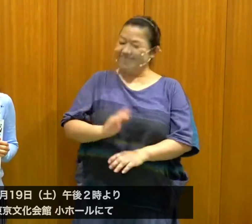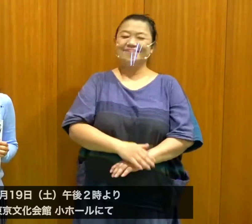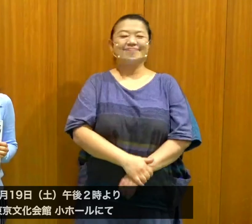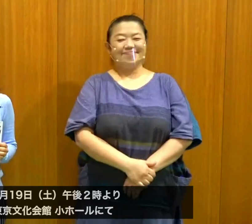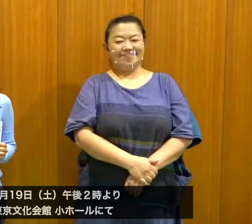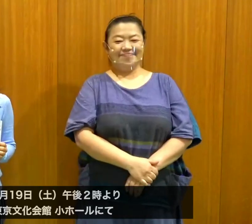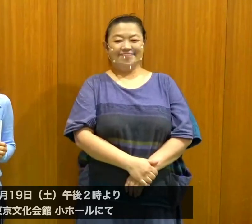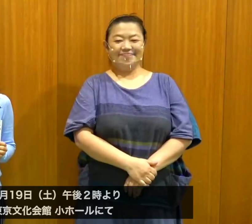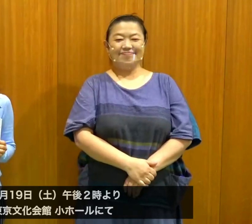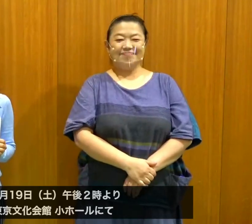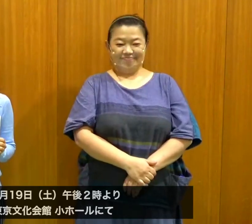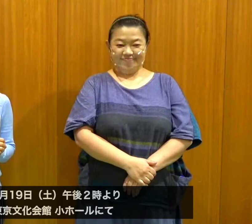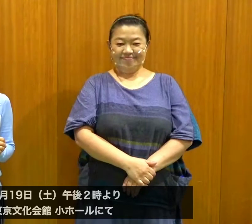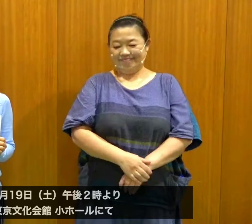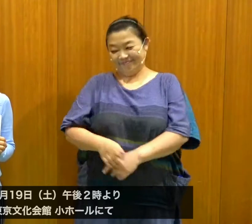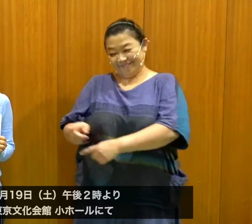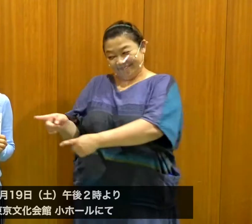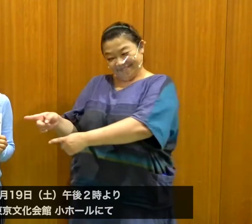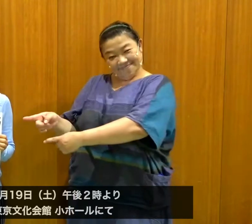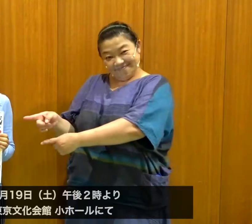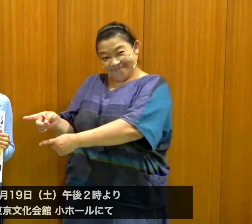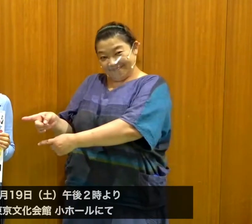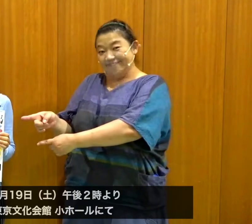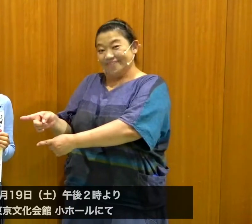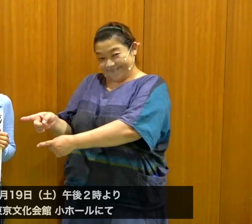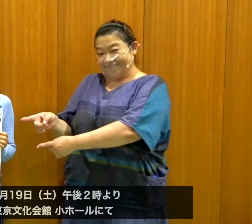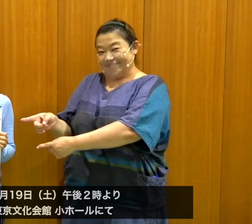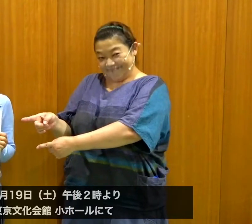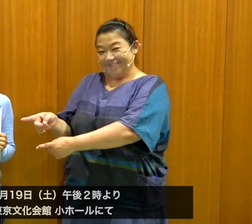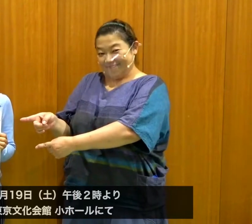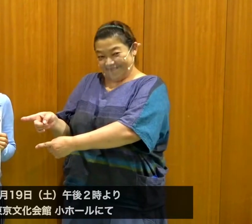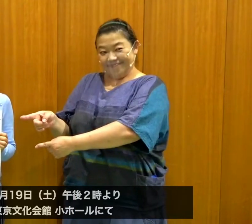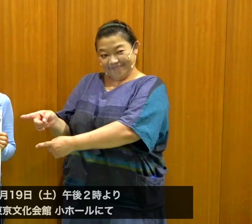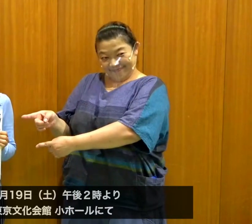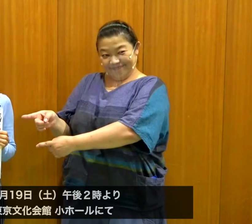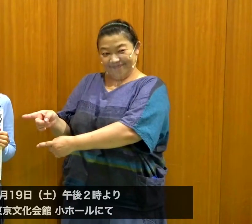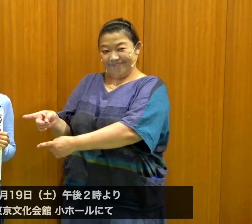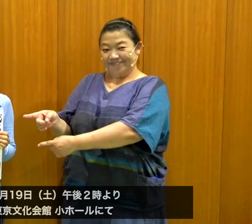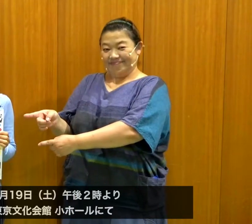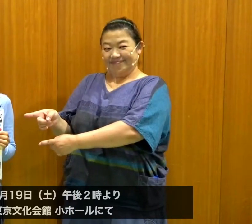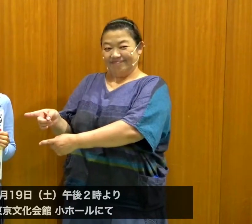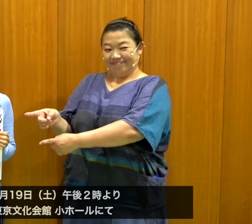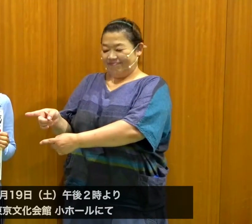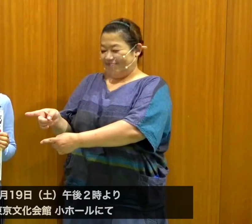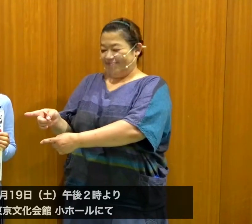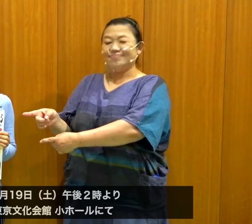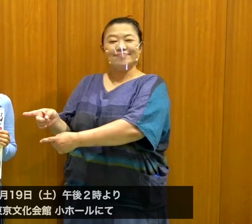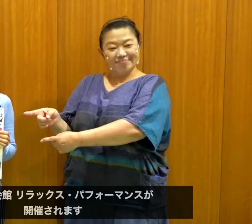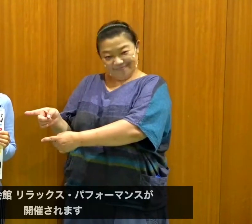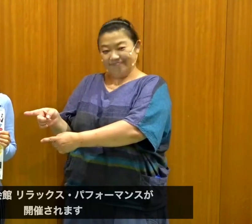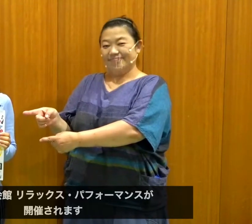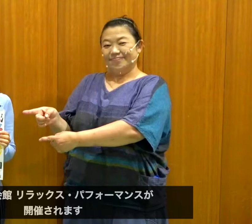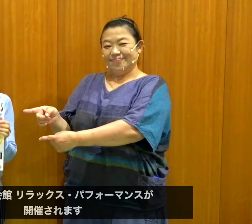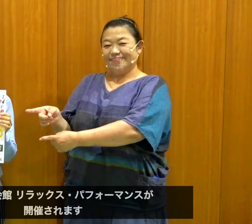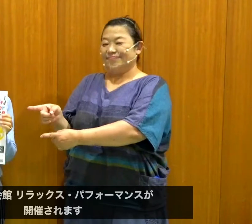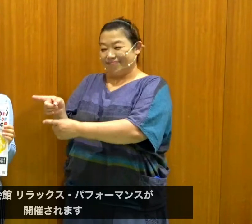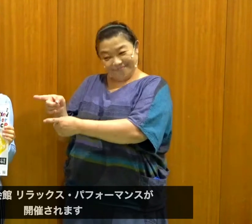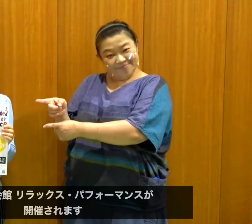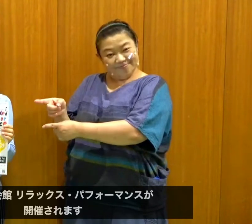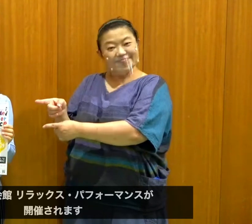11月19日土曜日午後2時より東京文化会館ショーホールにてリラックスパフォーマンス